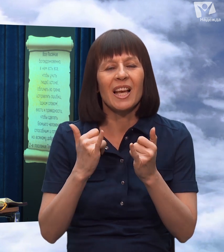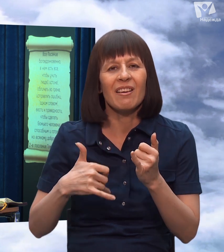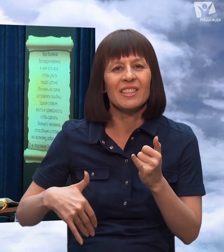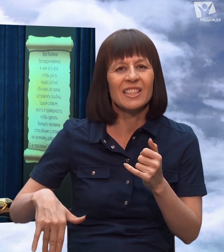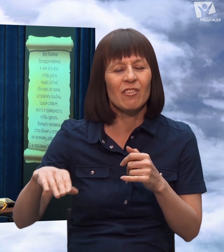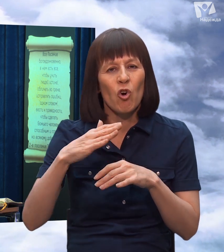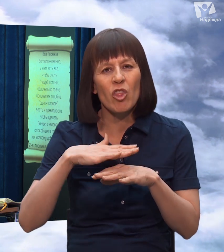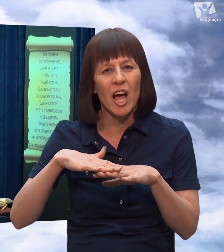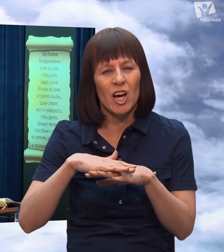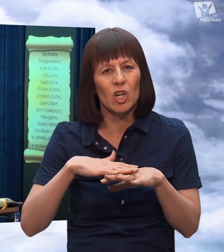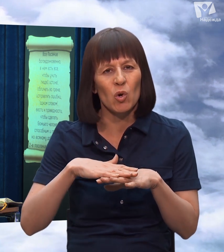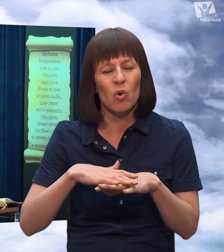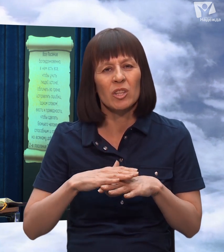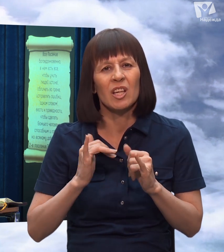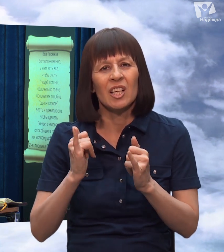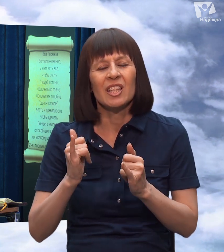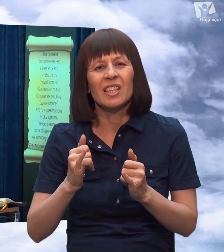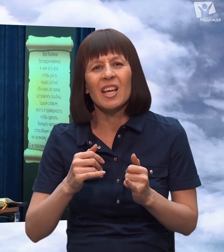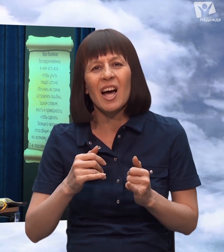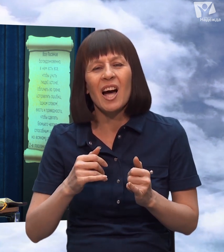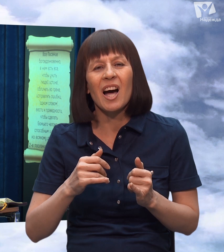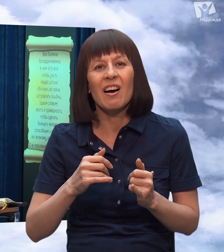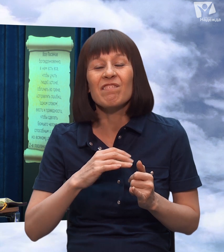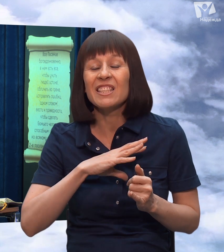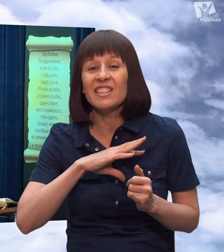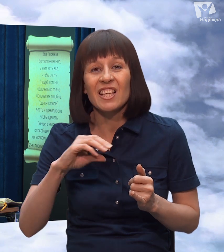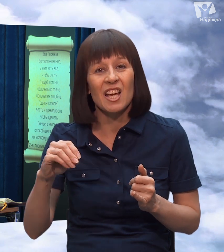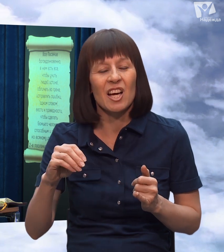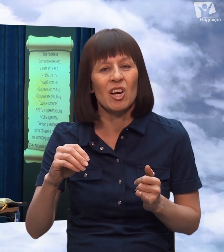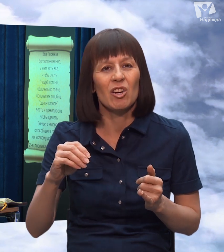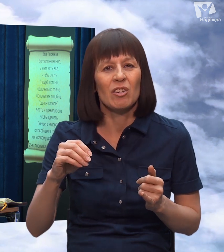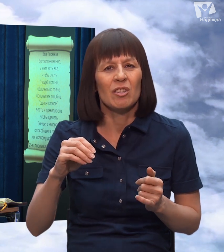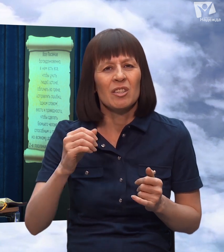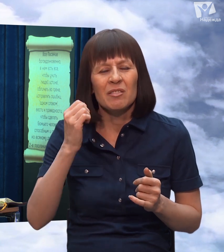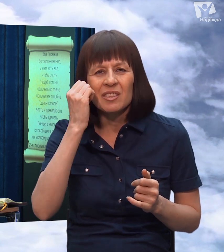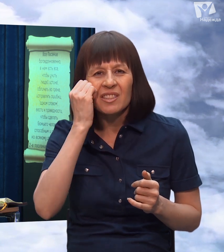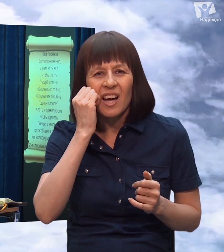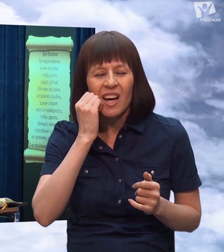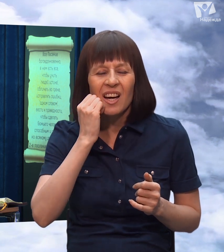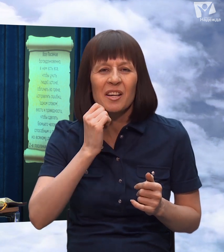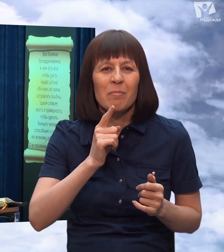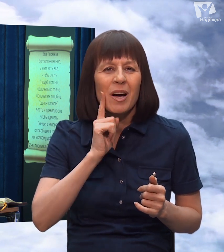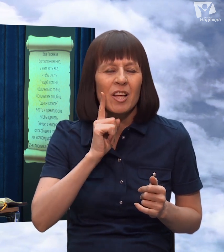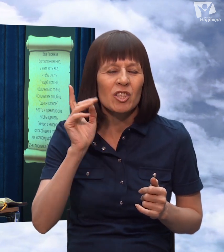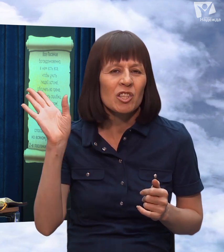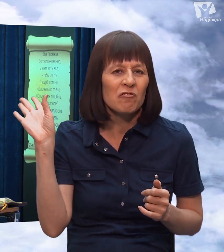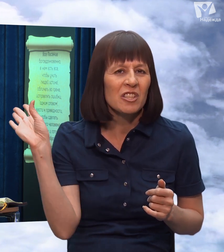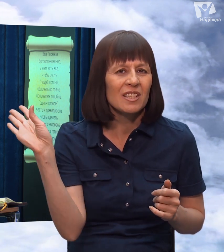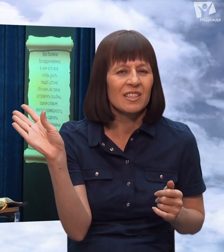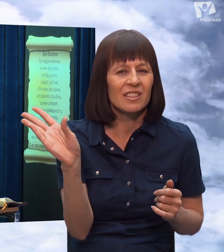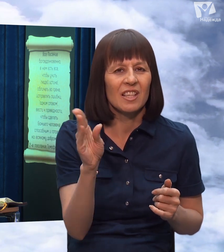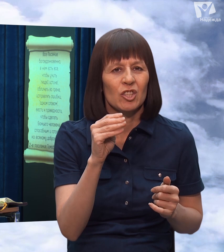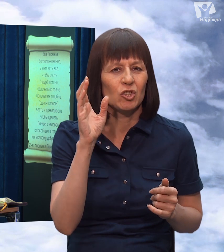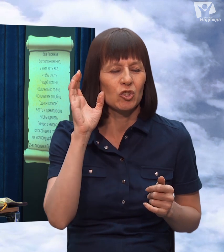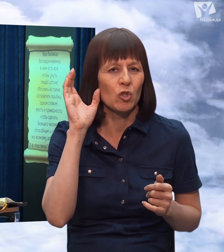пророки и весь народ от малого до шева и прочел сух и все слова книги завета найдены в